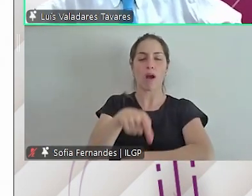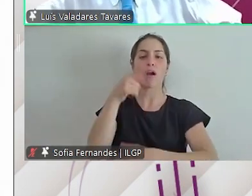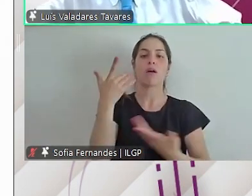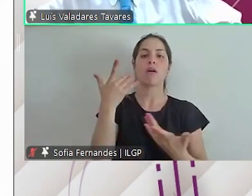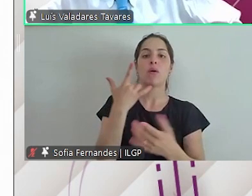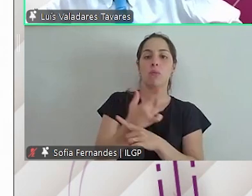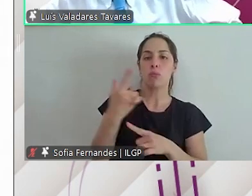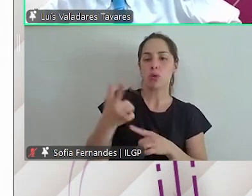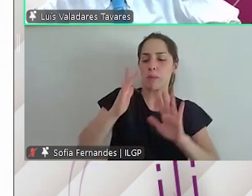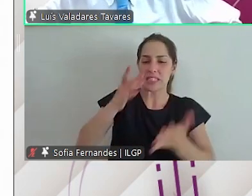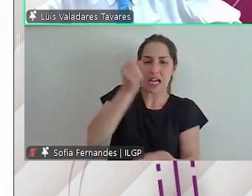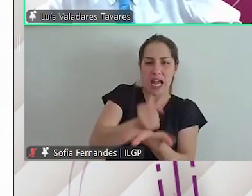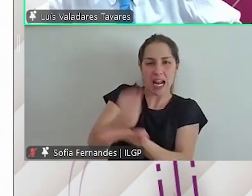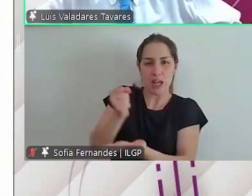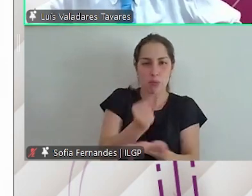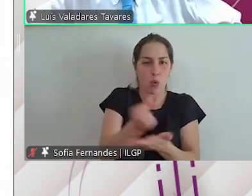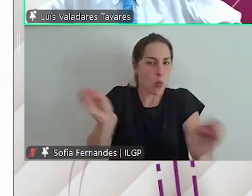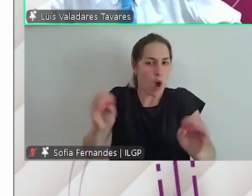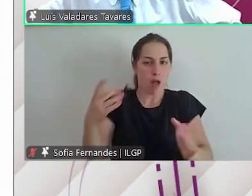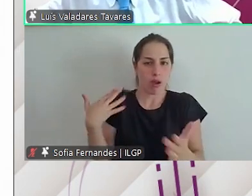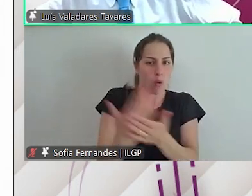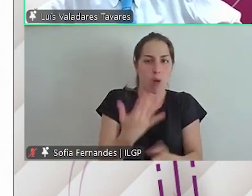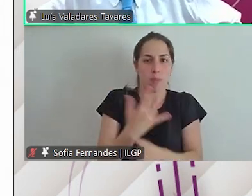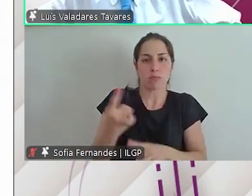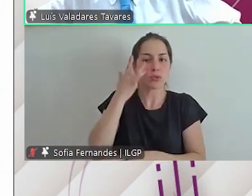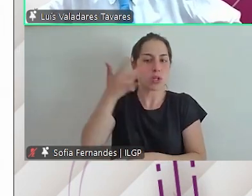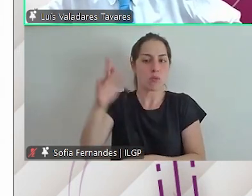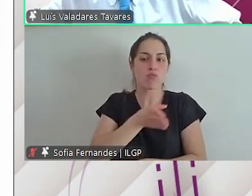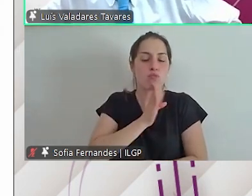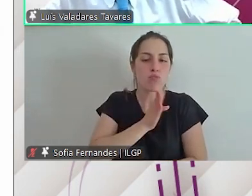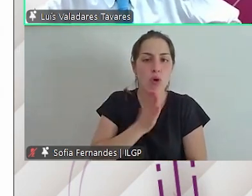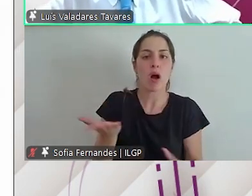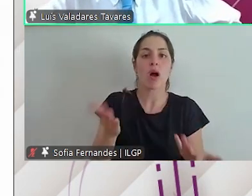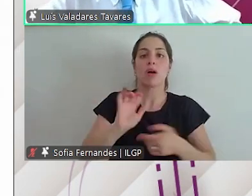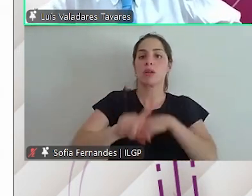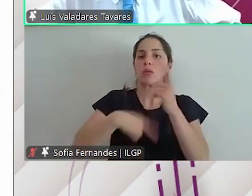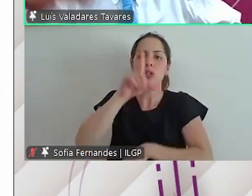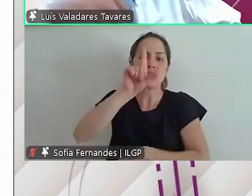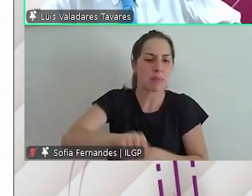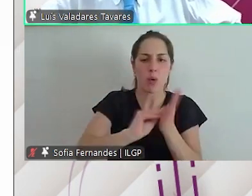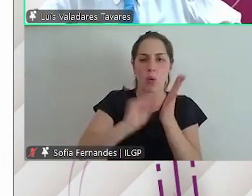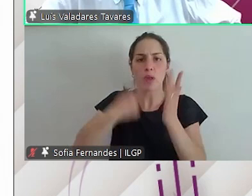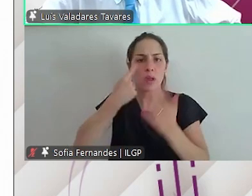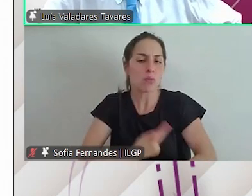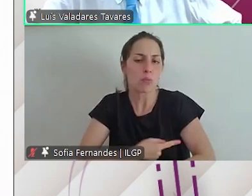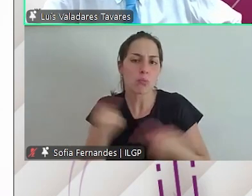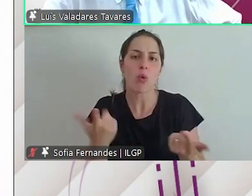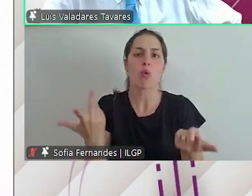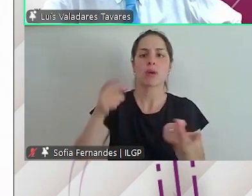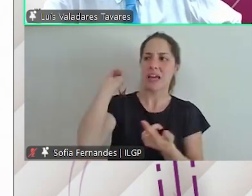carimbo. Depois temos os problemas da saúde, depois temos os problemas dos contratos públicos, depois temos os problemas dos helicópteros. Ou